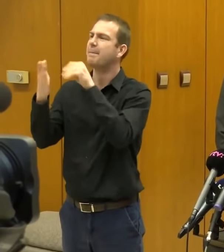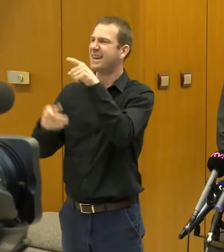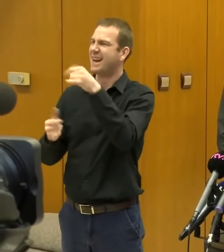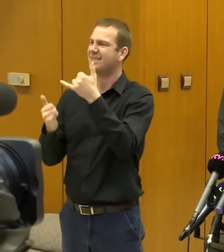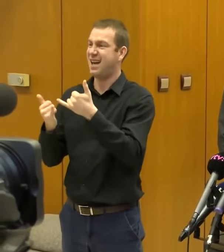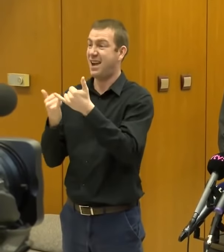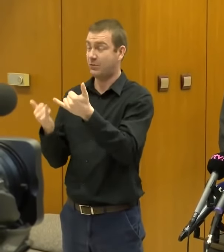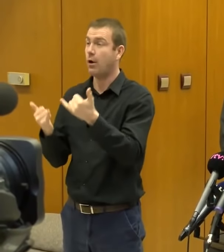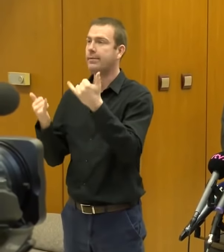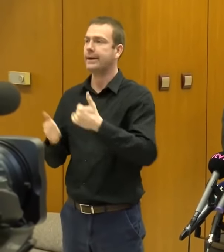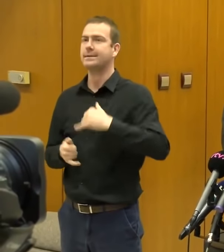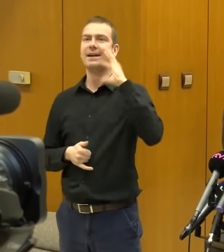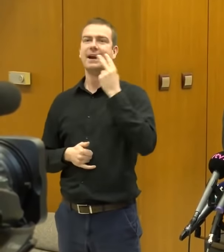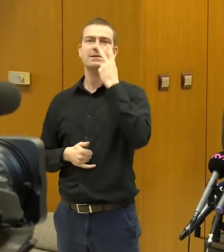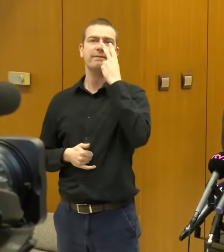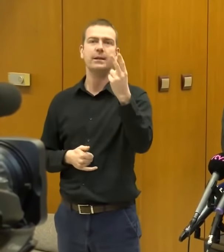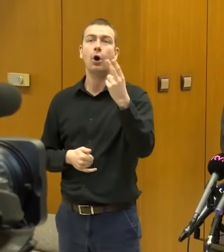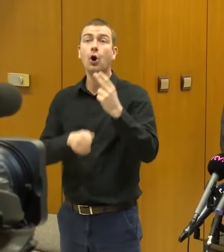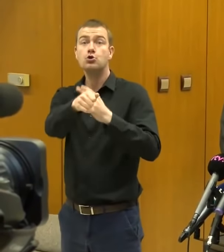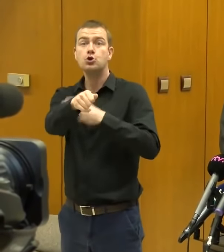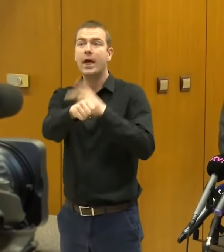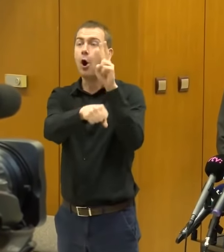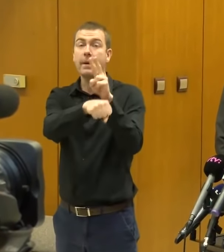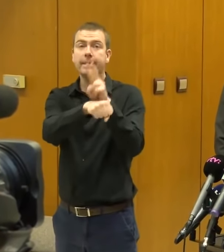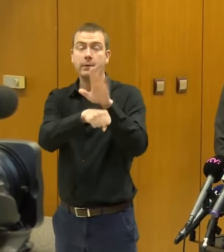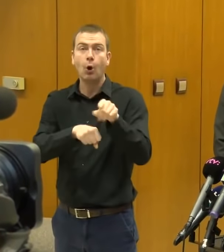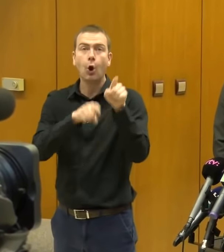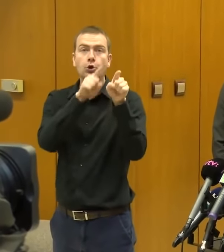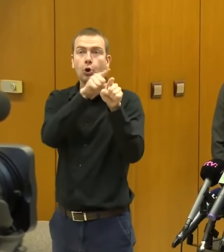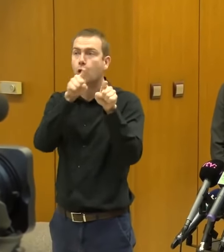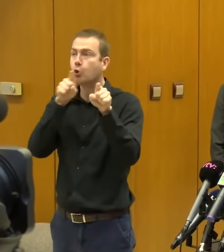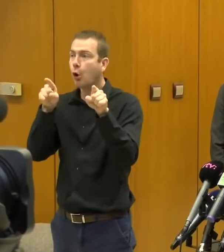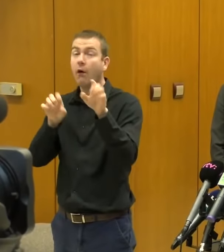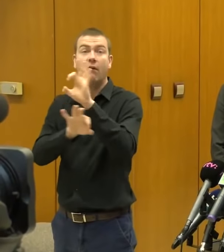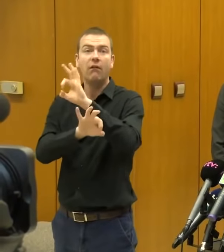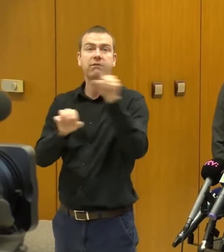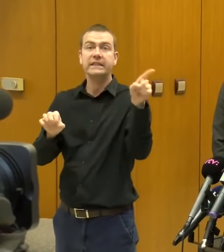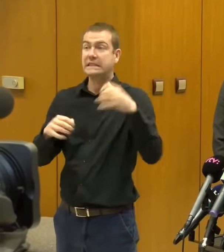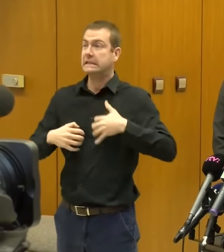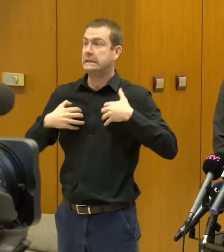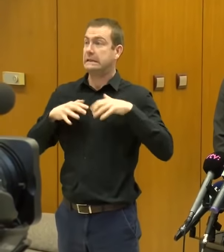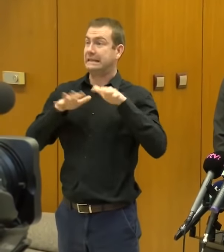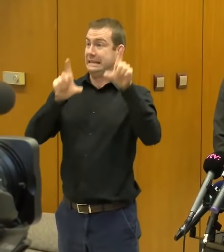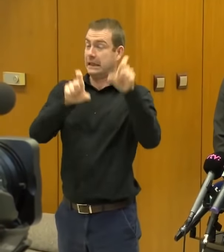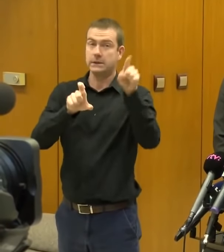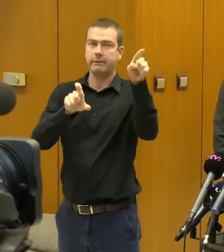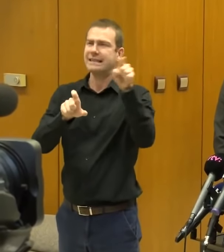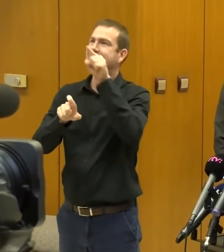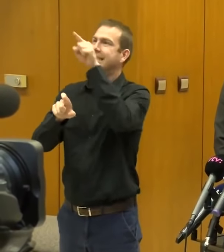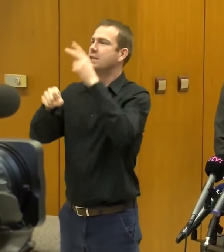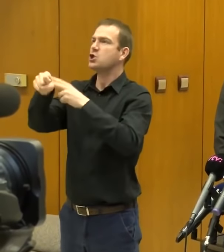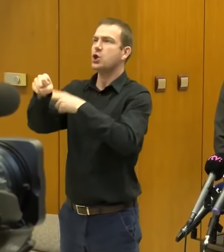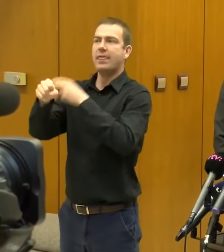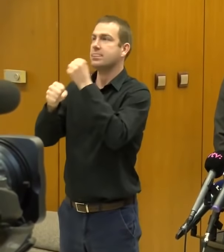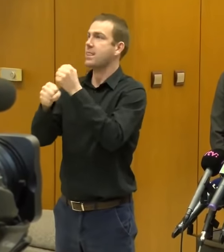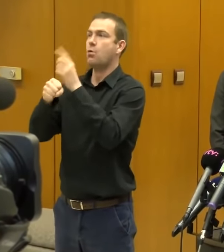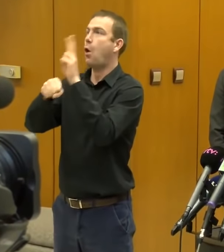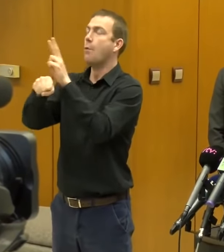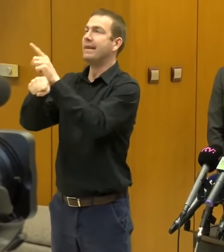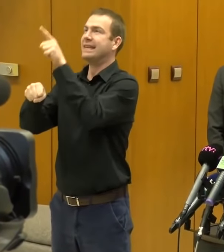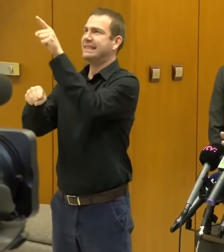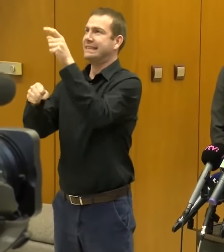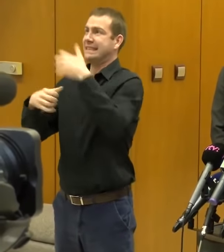vieme pozerať, ktoré krajiny, aké opatrenia urobili, aký dopad to má na vývoj chorobnosti, aký